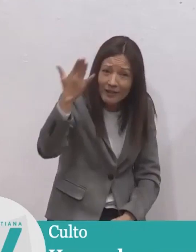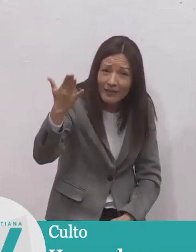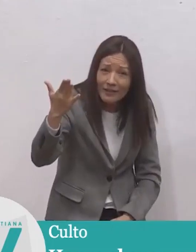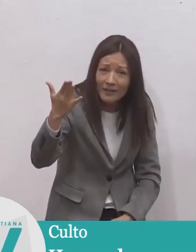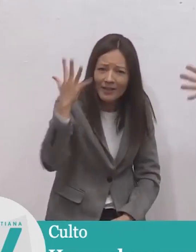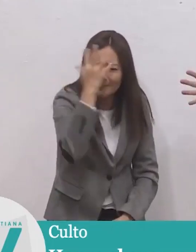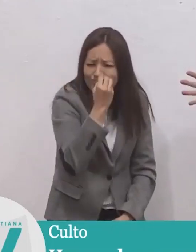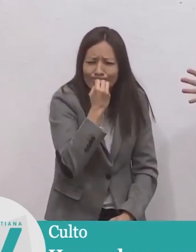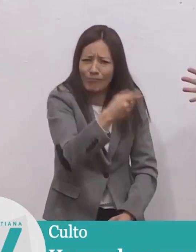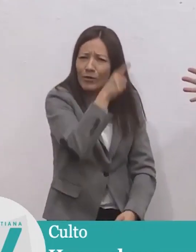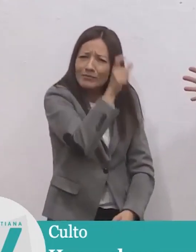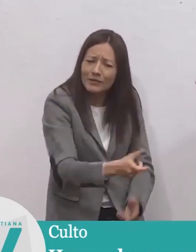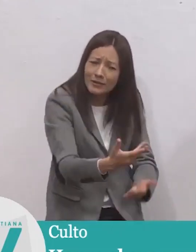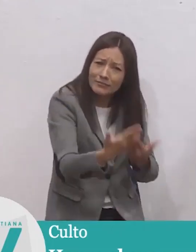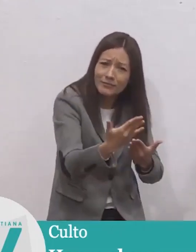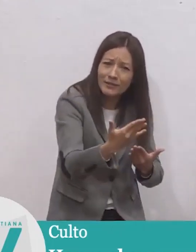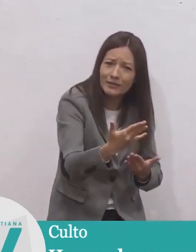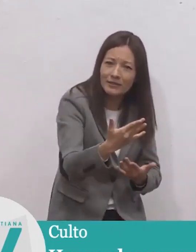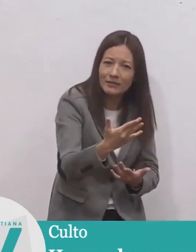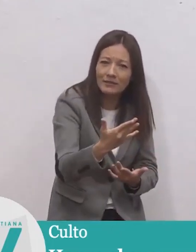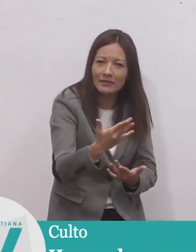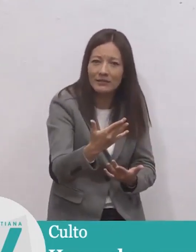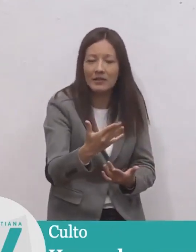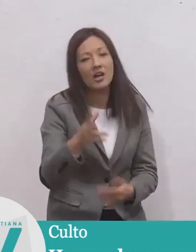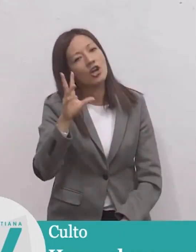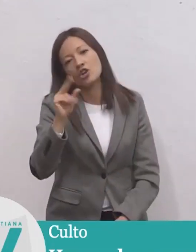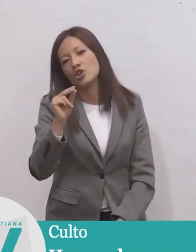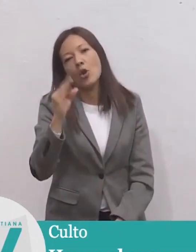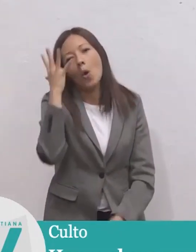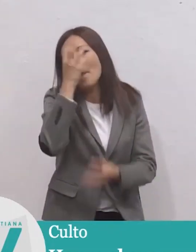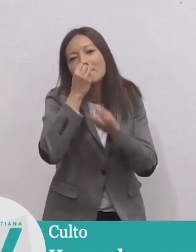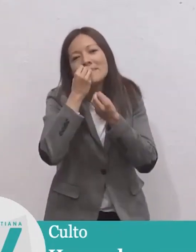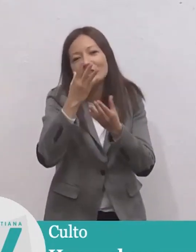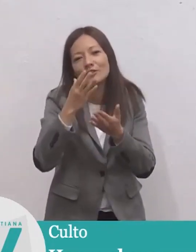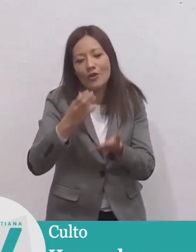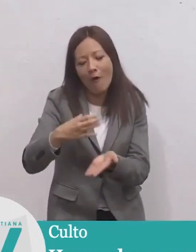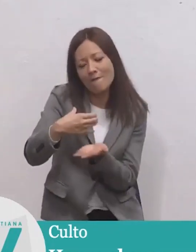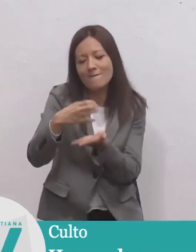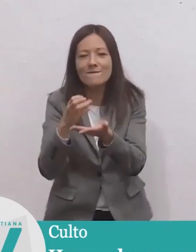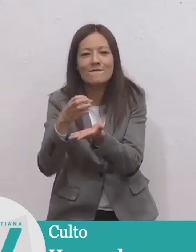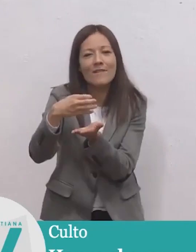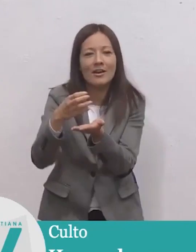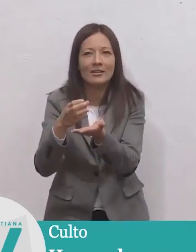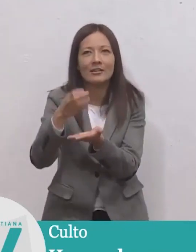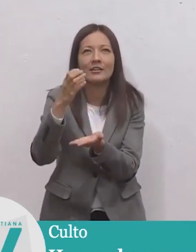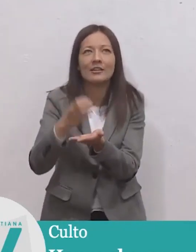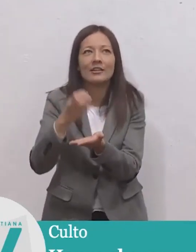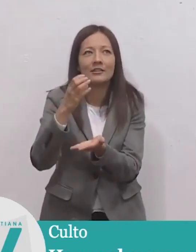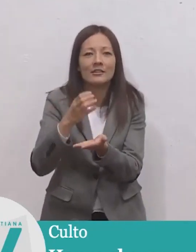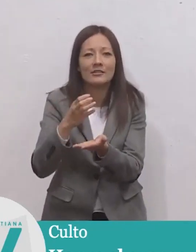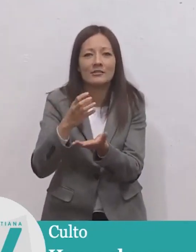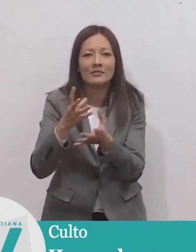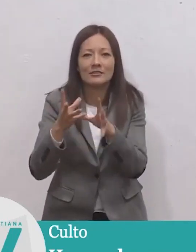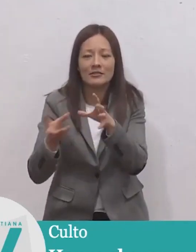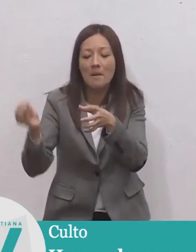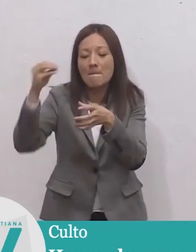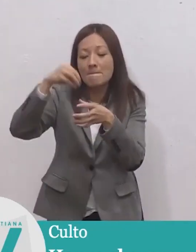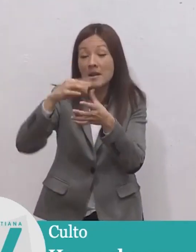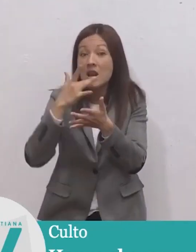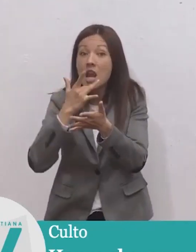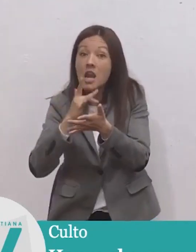tan preciosa es? Oiga, lo precioso no son los vasitos de acero inoxidable para conservar la